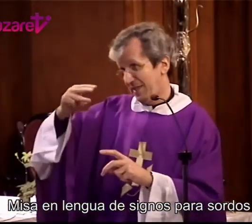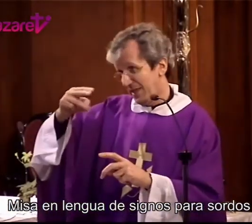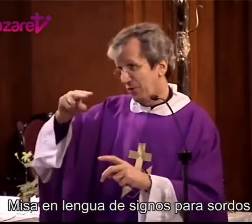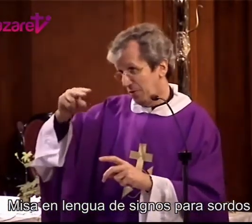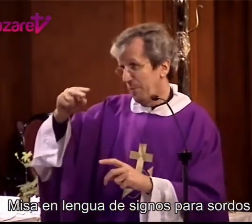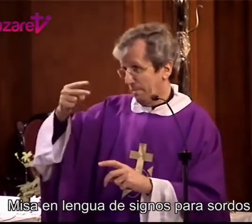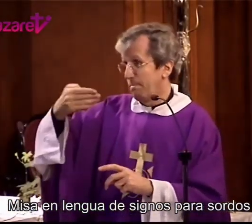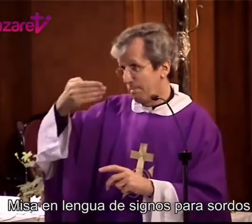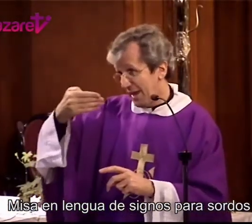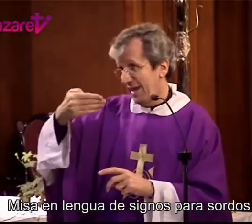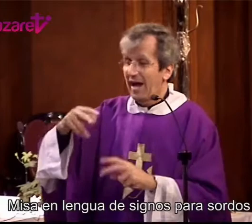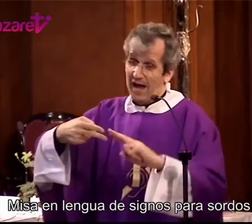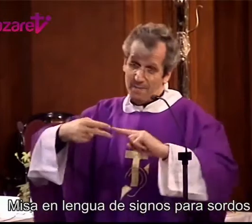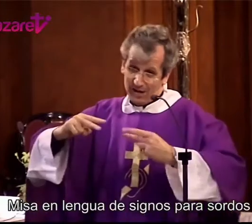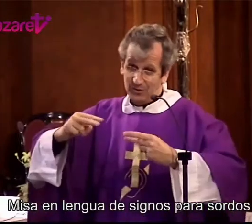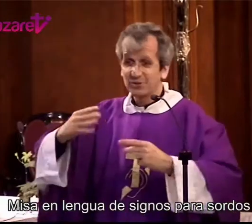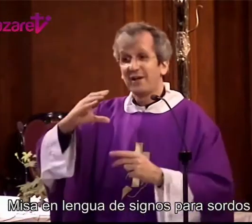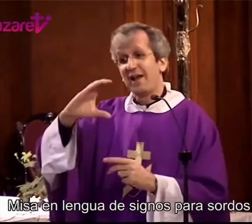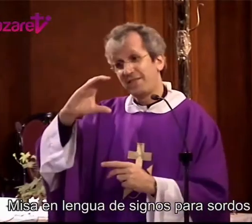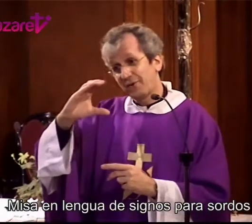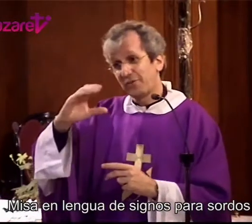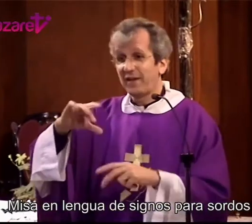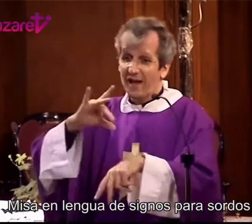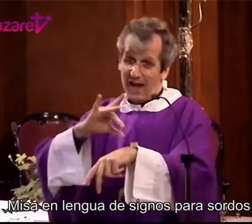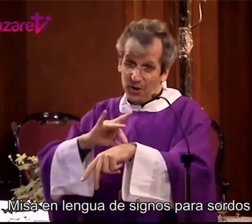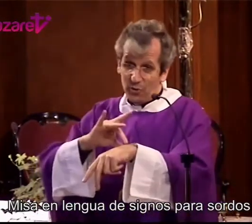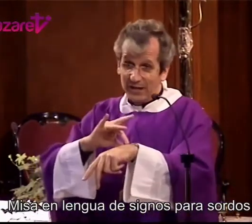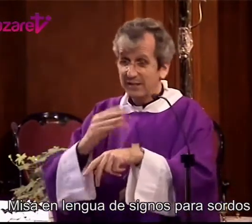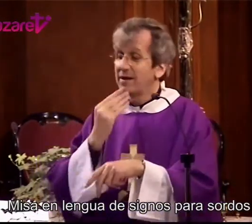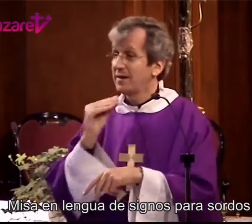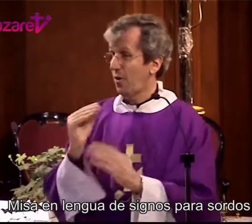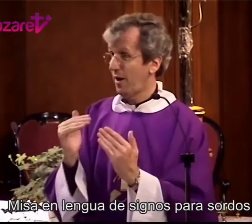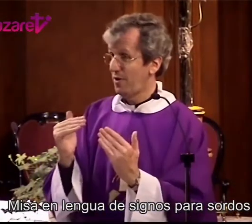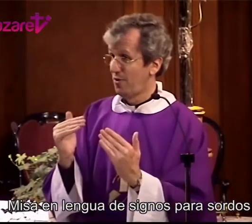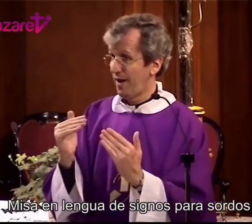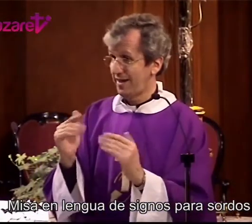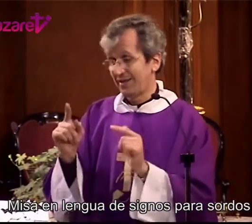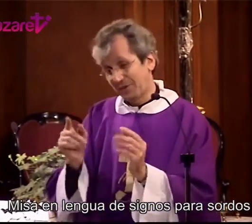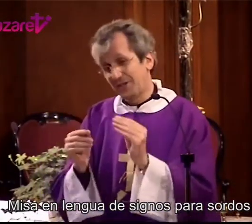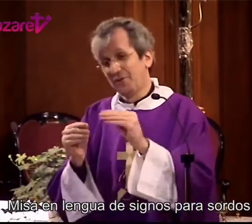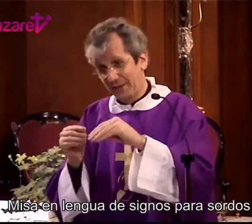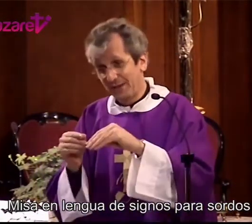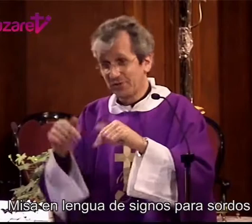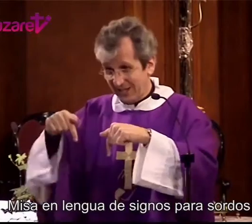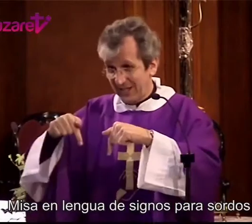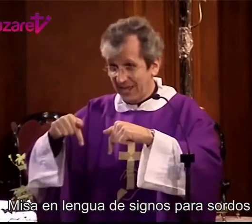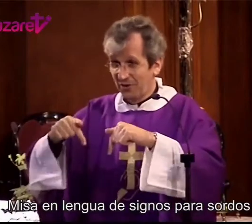ciclo B a Marcos, el ciclo C a Lucas, y a Juan no hay. Entonces lo metemos en este ciclo